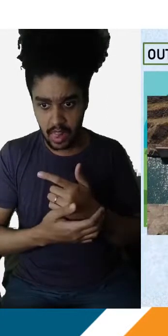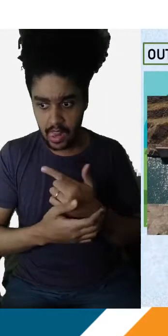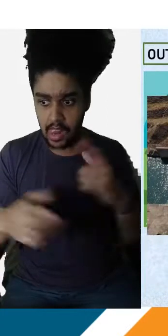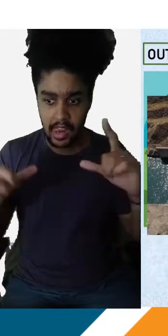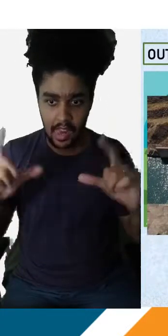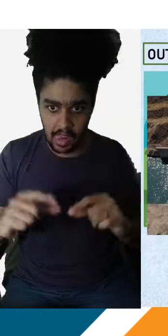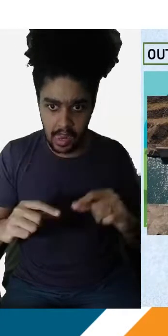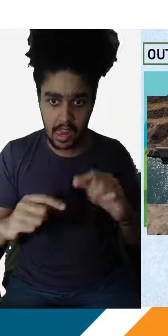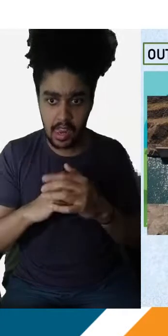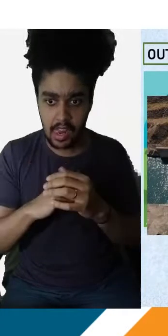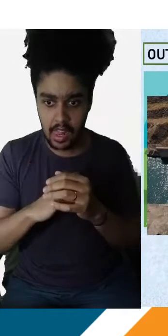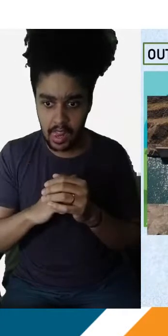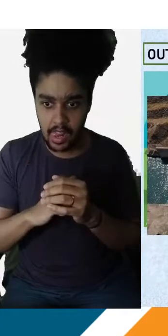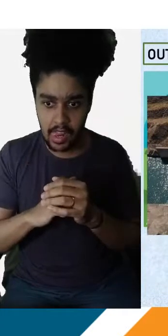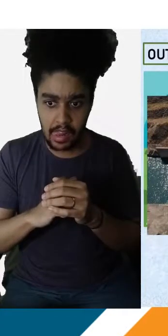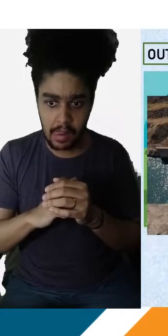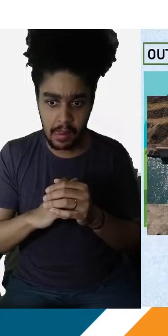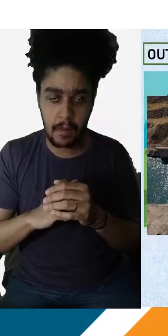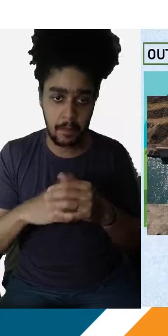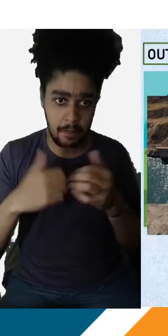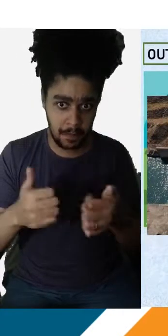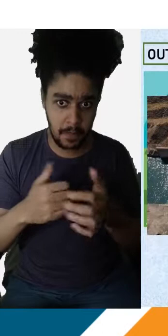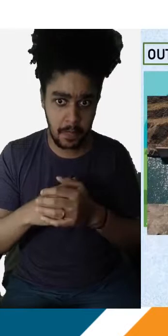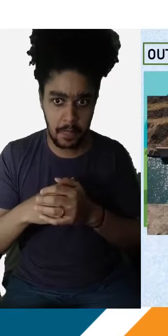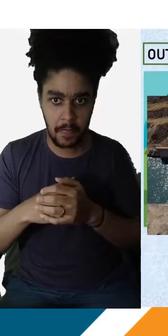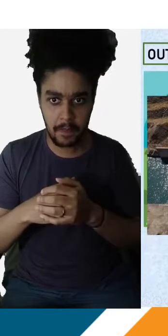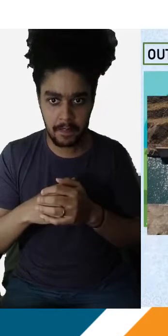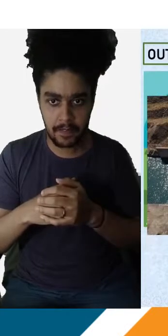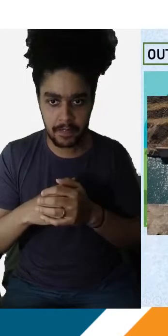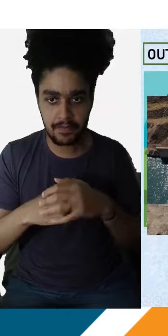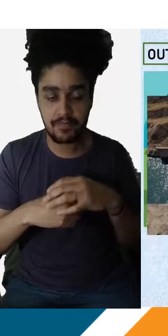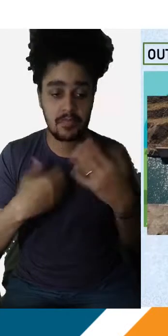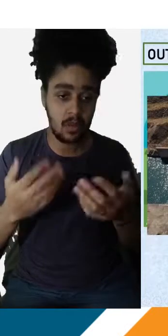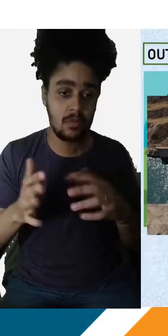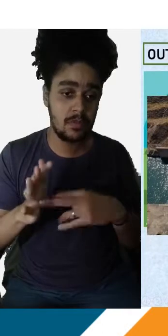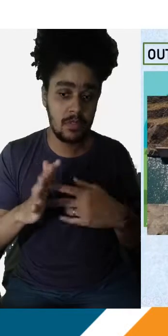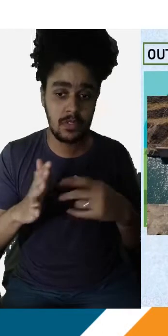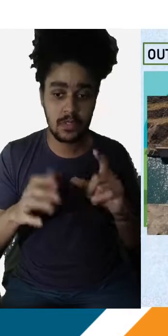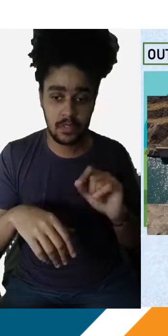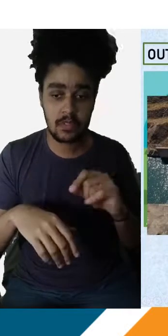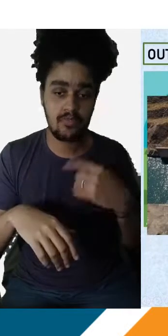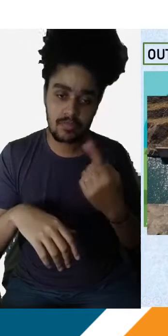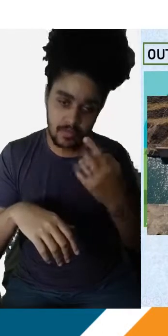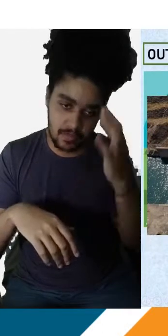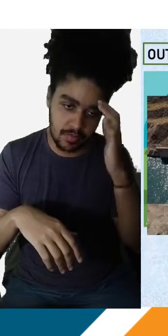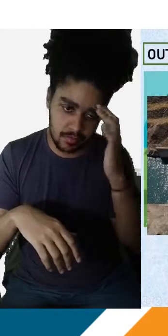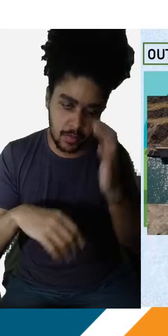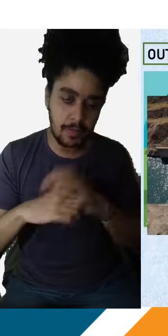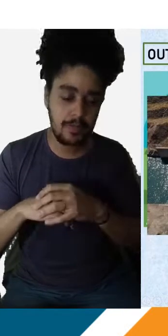da sua vazão, do seu volume. Tudo bem? Nesse sentido, vamos entender.